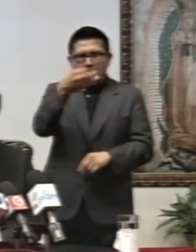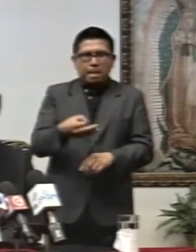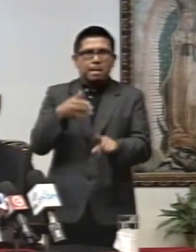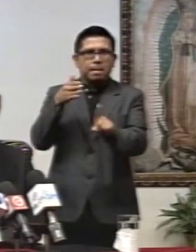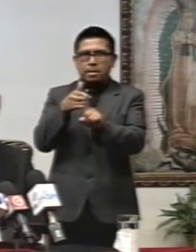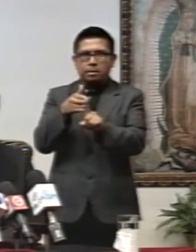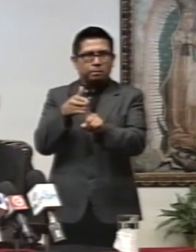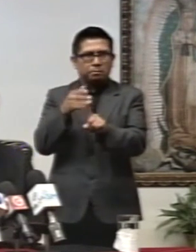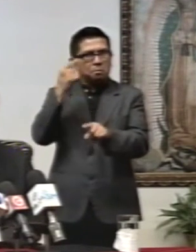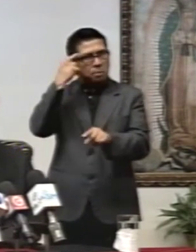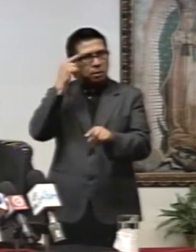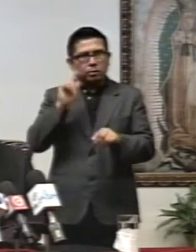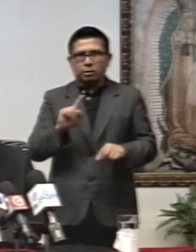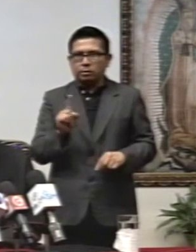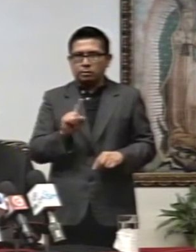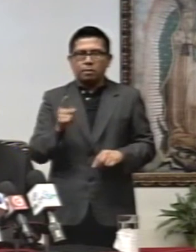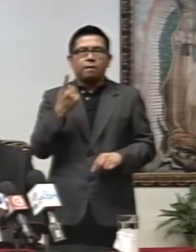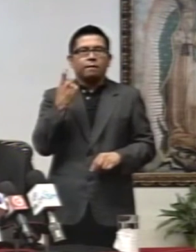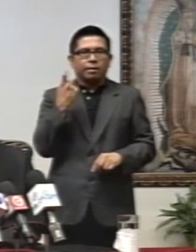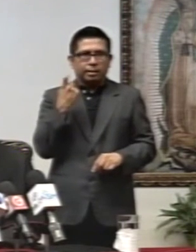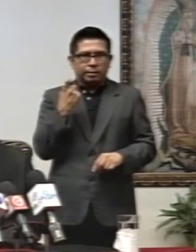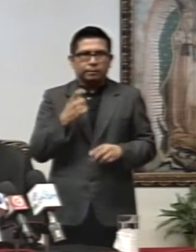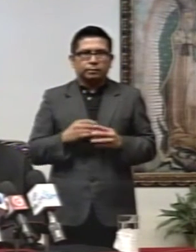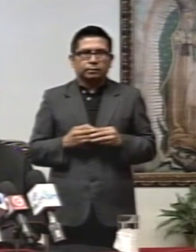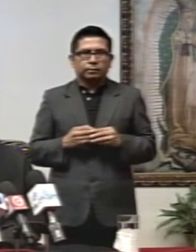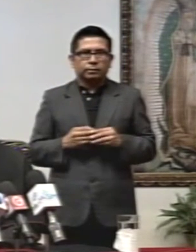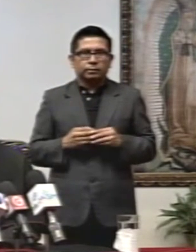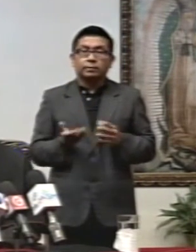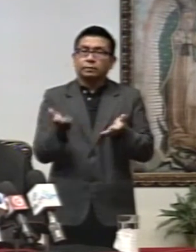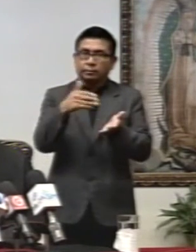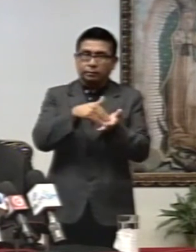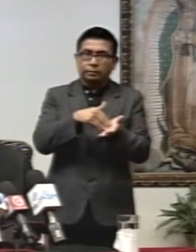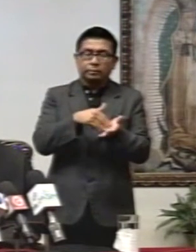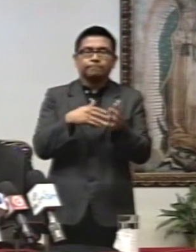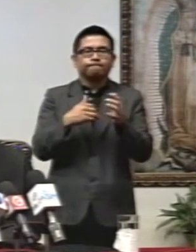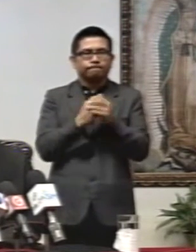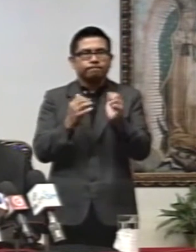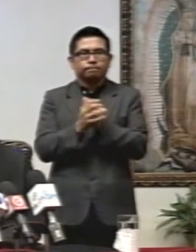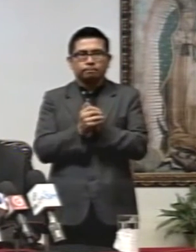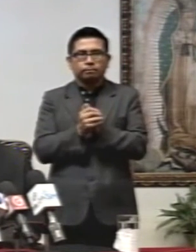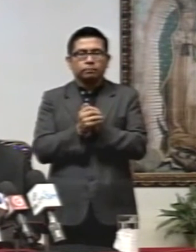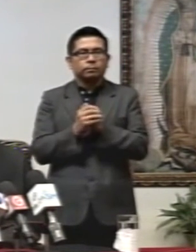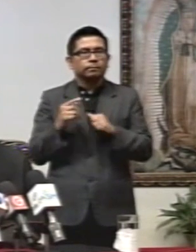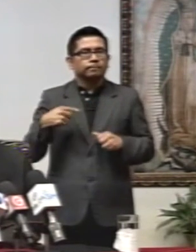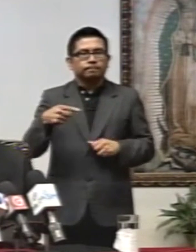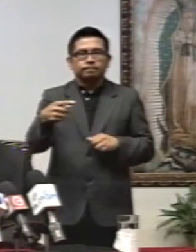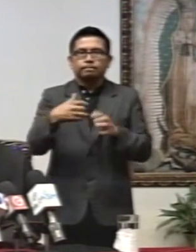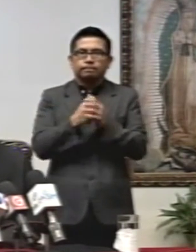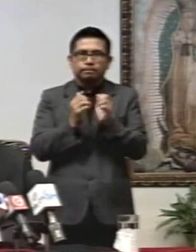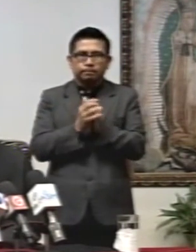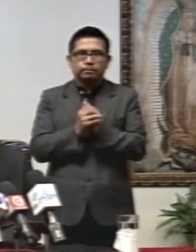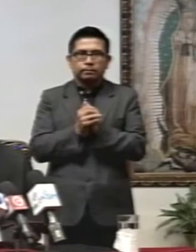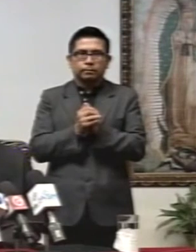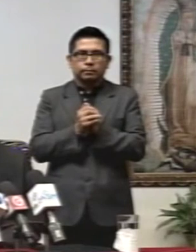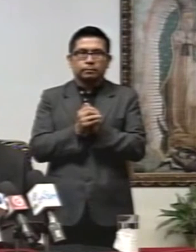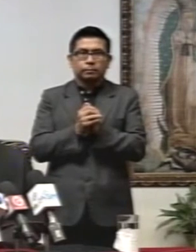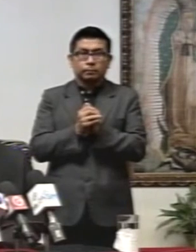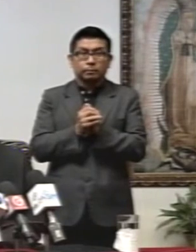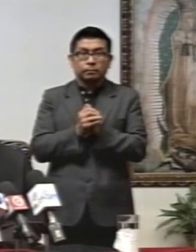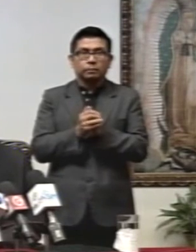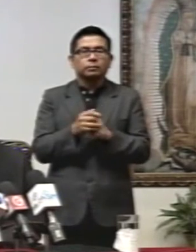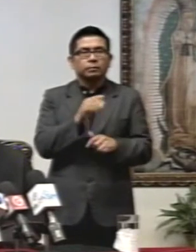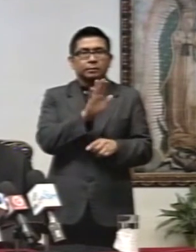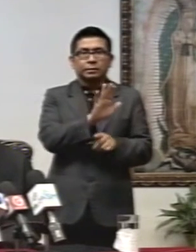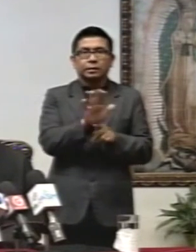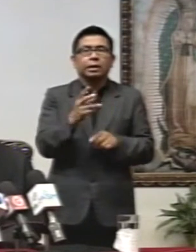había planificado. Y de nuevo, el gran problema es siempre el tener los